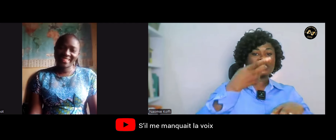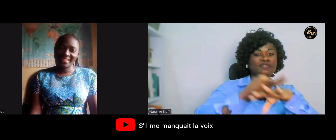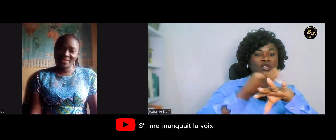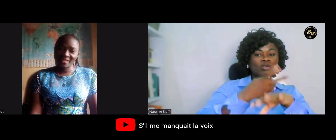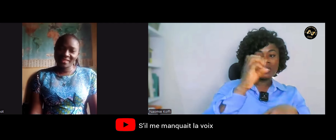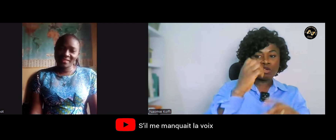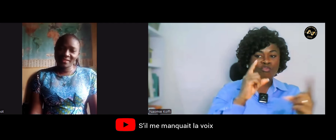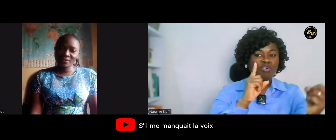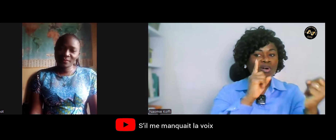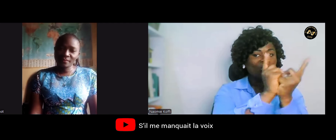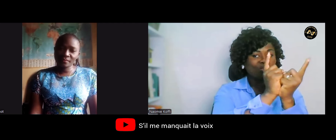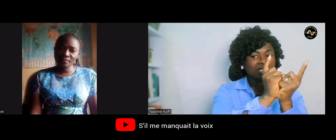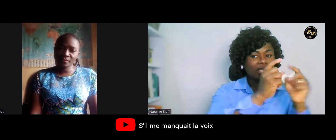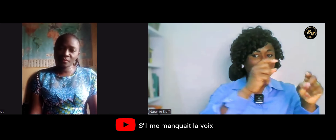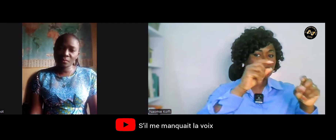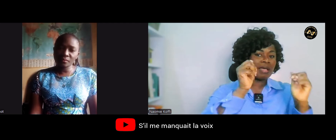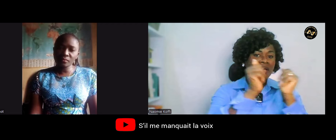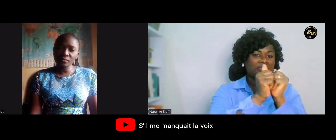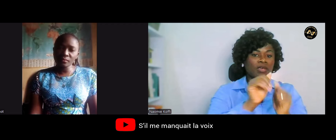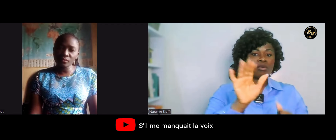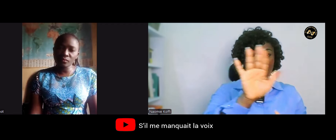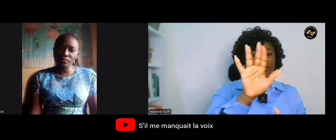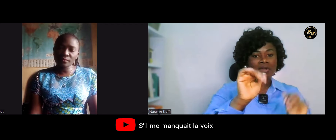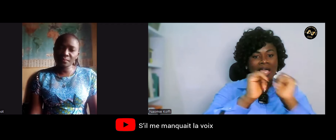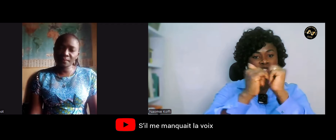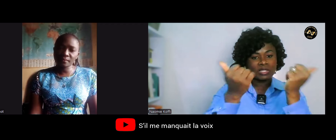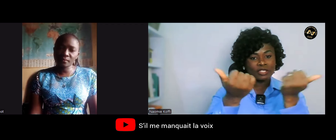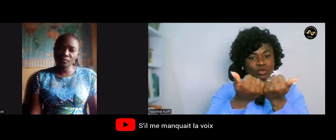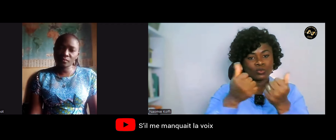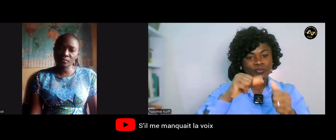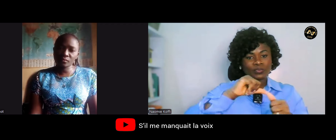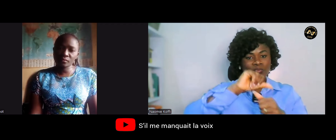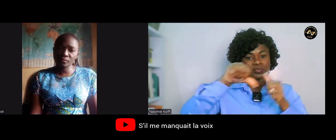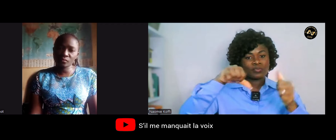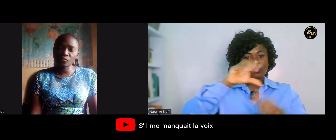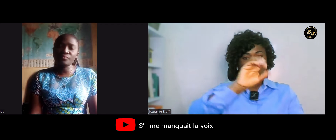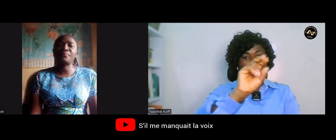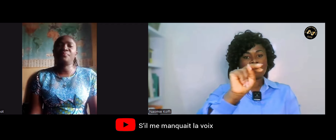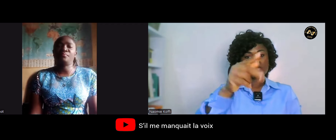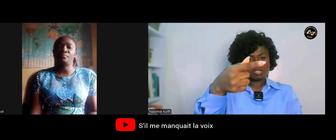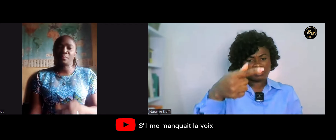les difficultés que vous rencontrez avec votre association?